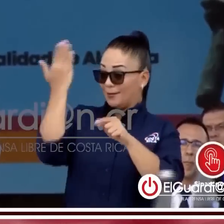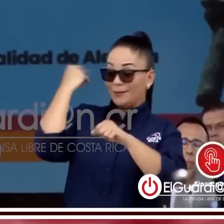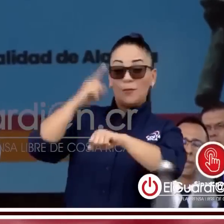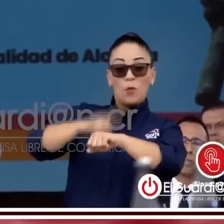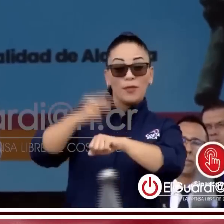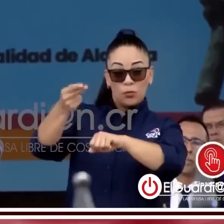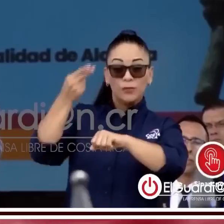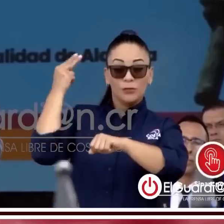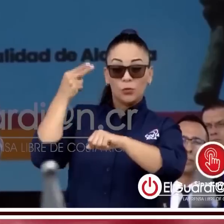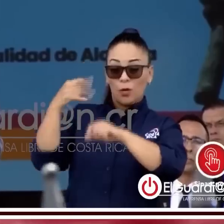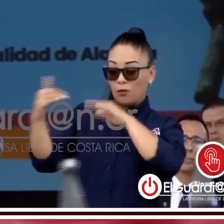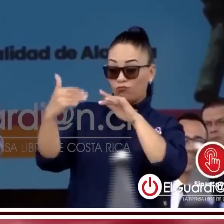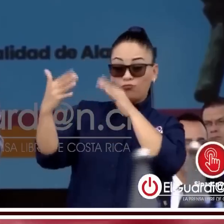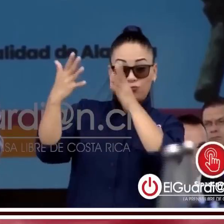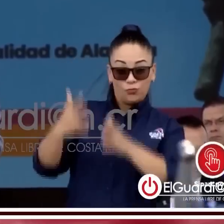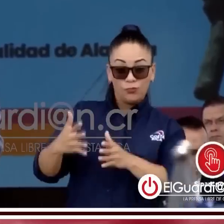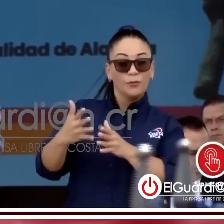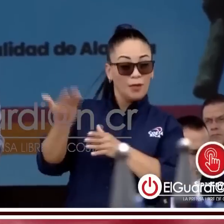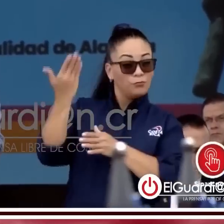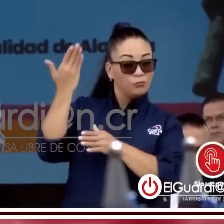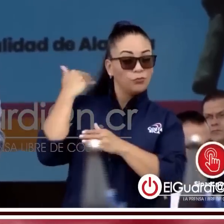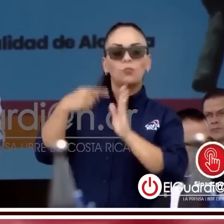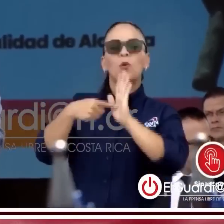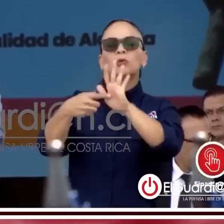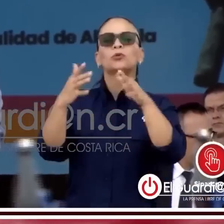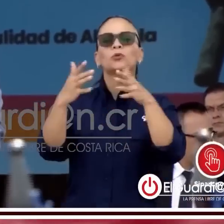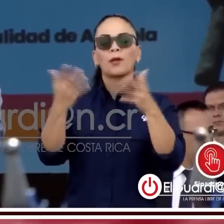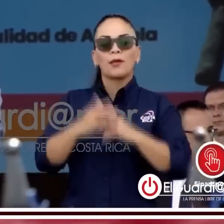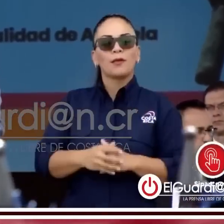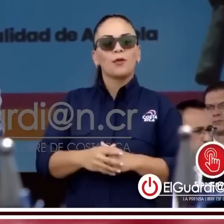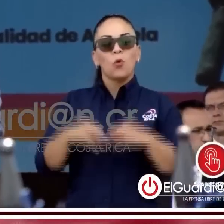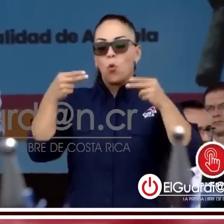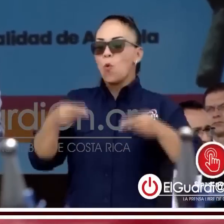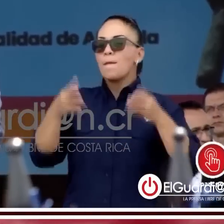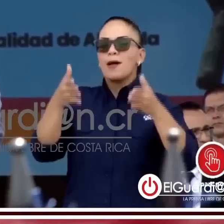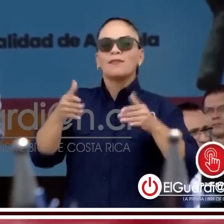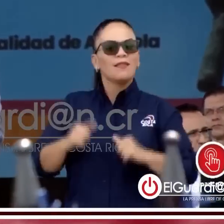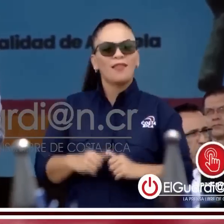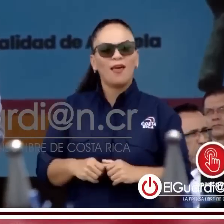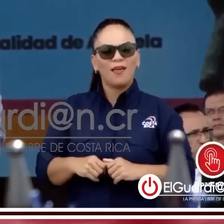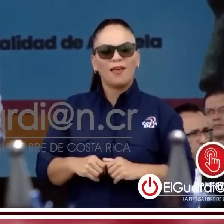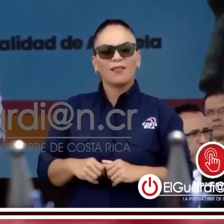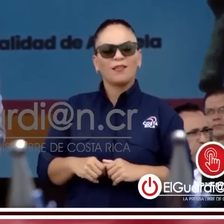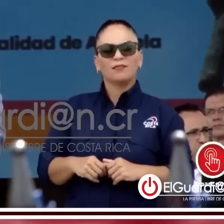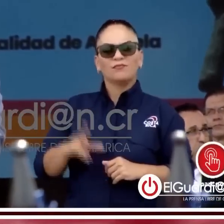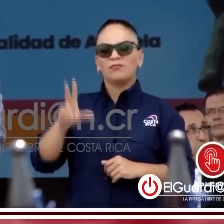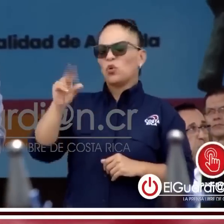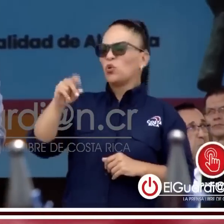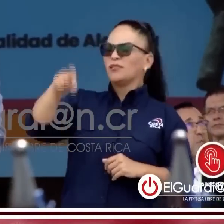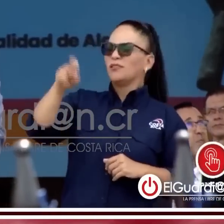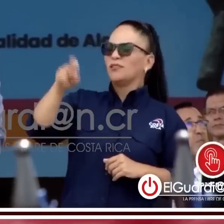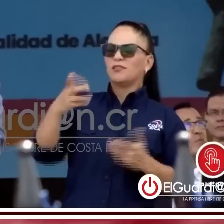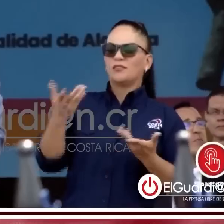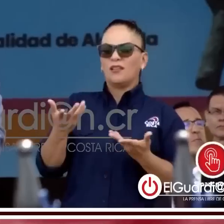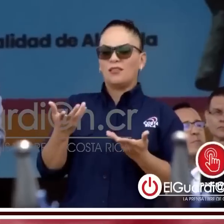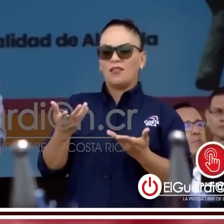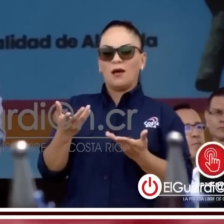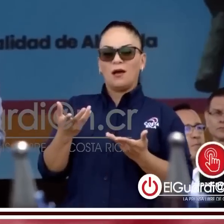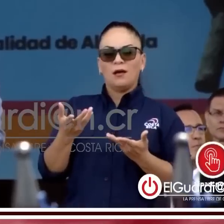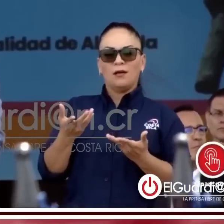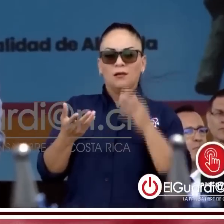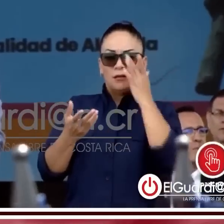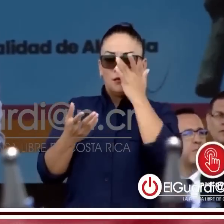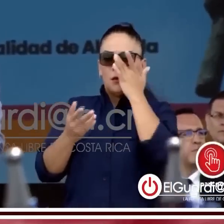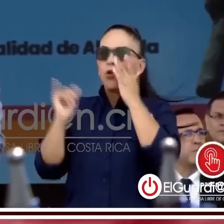batalla que la humanidad no tiene que vivir bajo la sombra